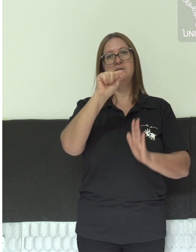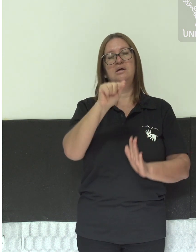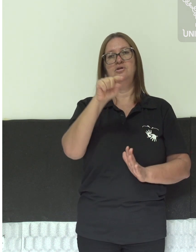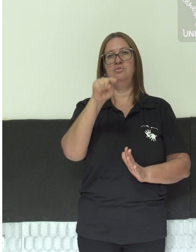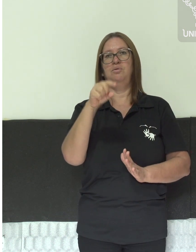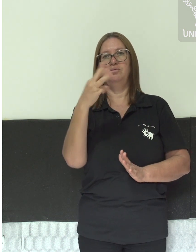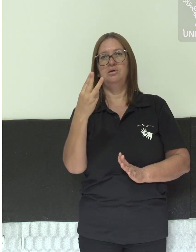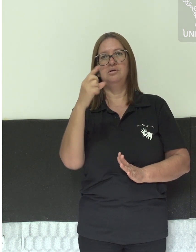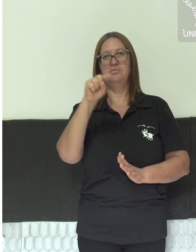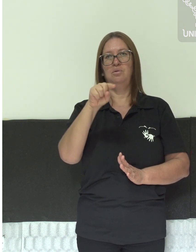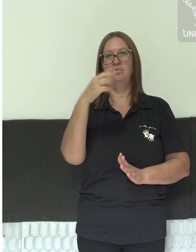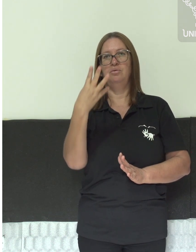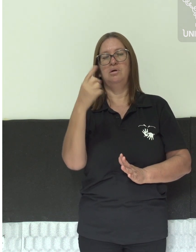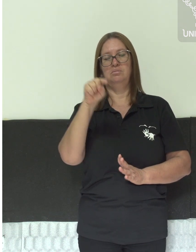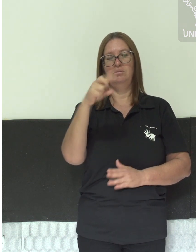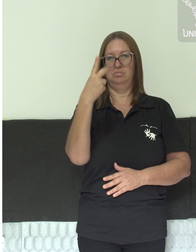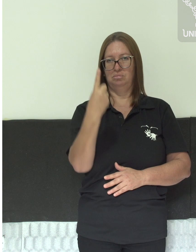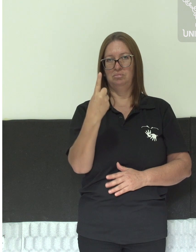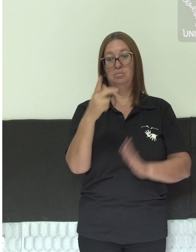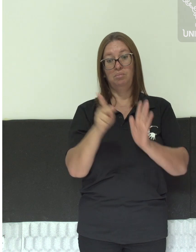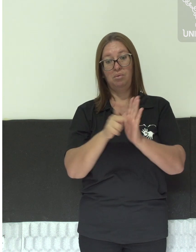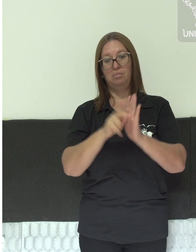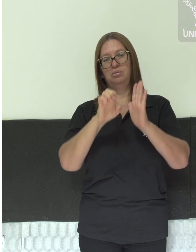7.3.4.1 do presente edital.